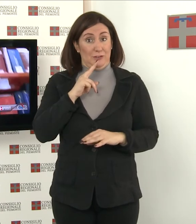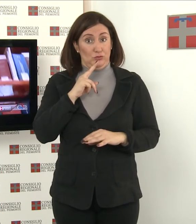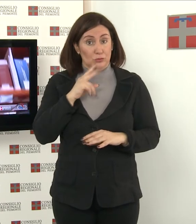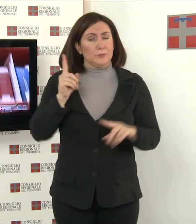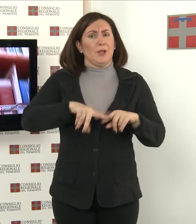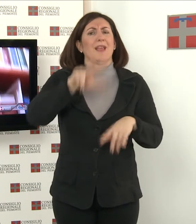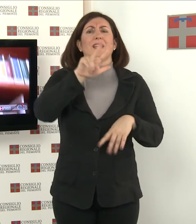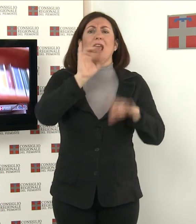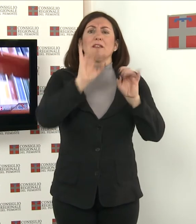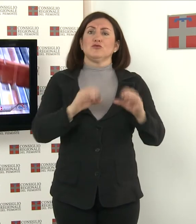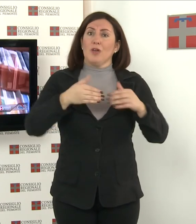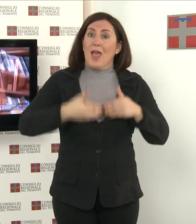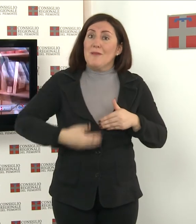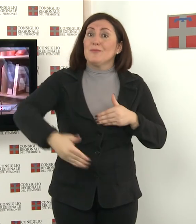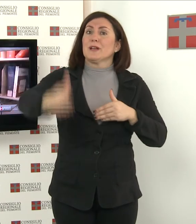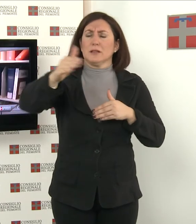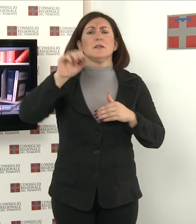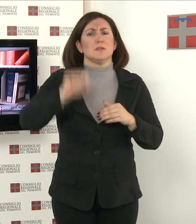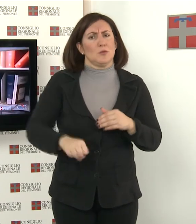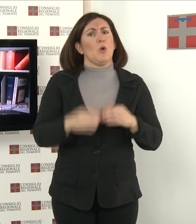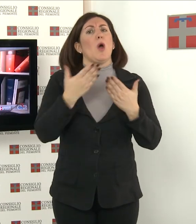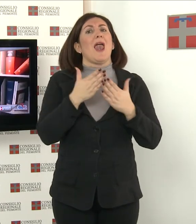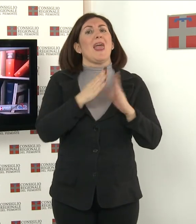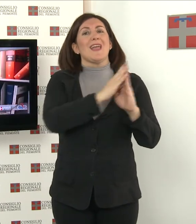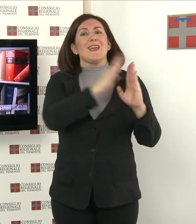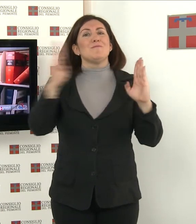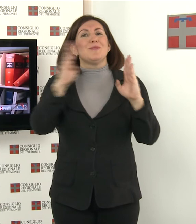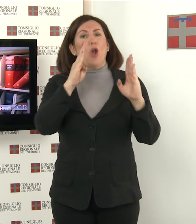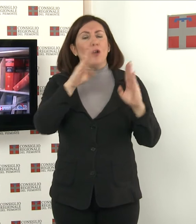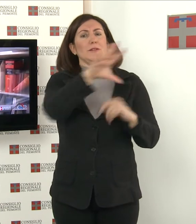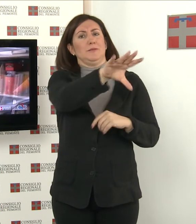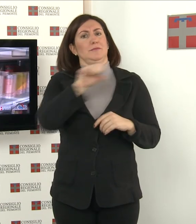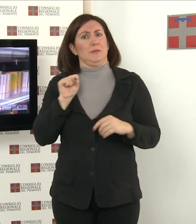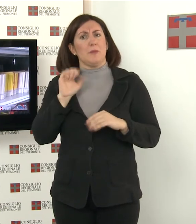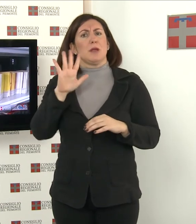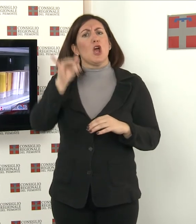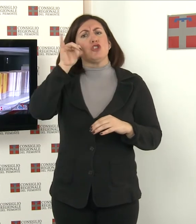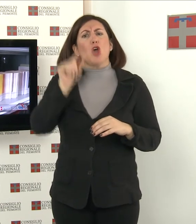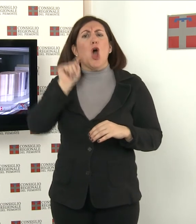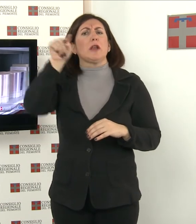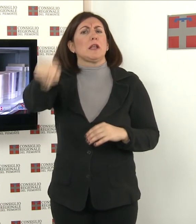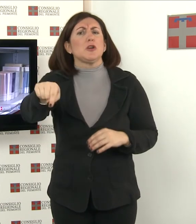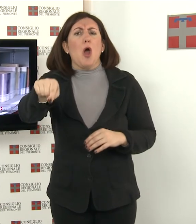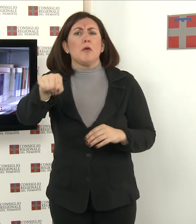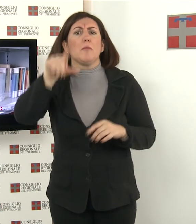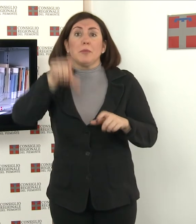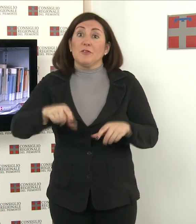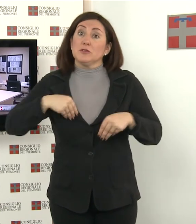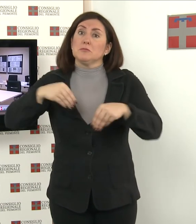dicembre sarà possibile prendere in prestito i libri della biblioteca senza recarsi a torino ma ordinandoli direttamente dalle 9 sedi